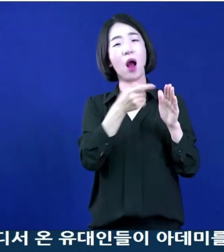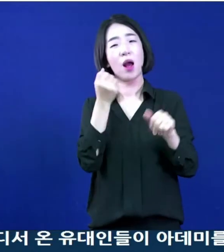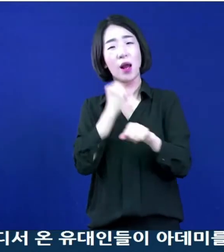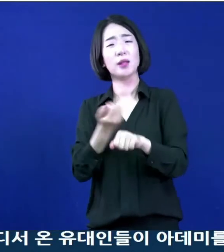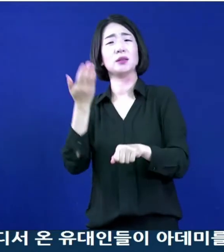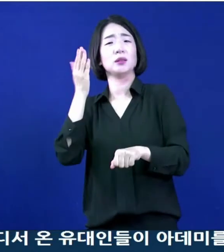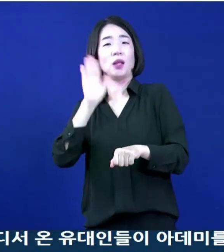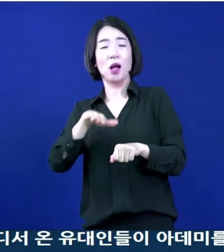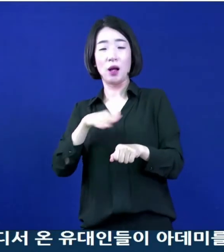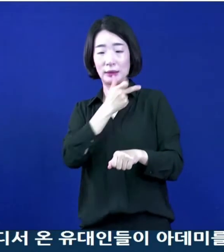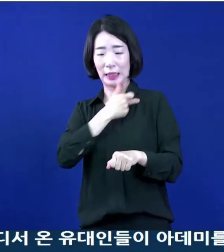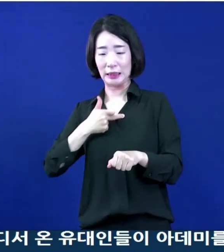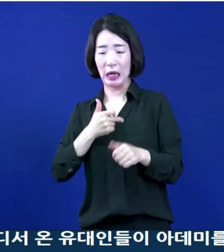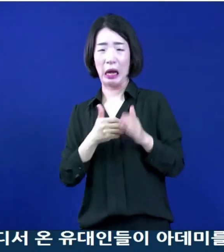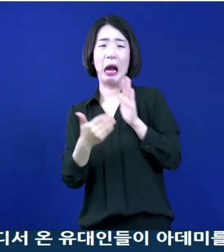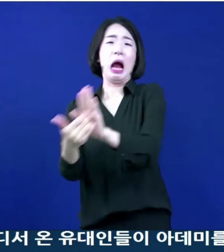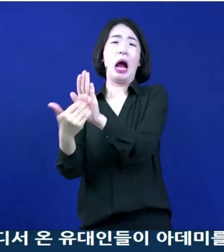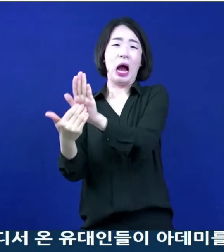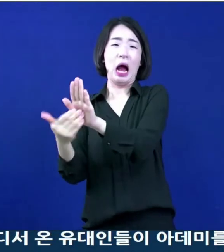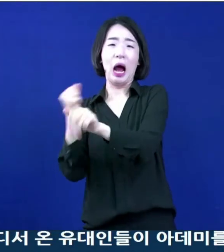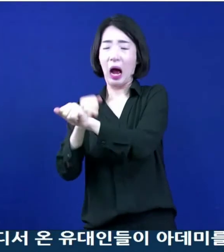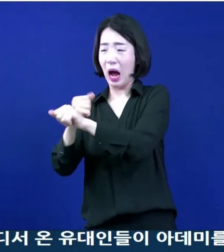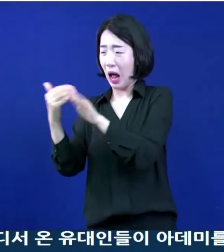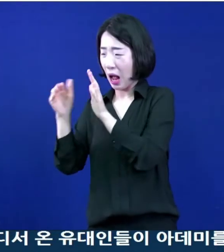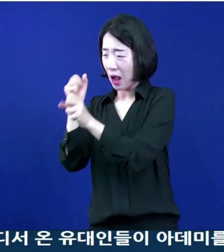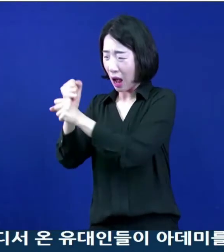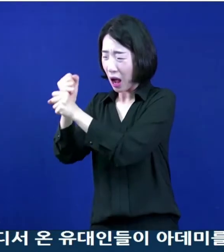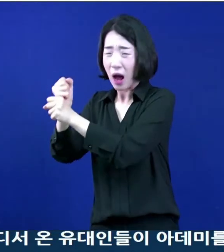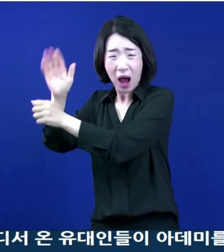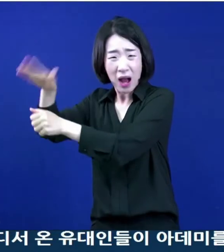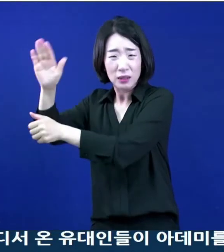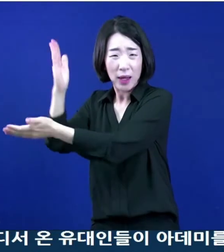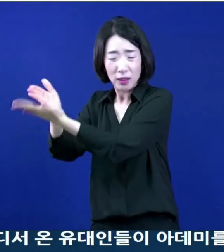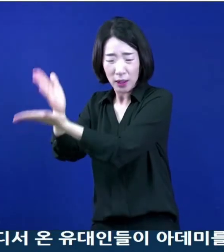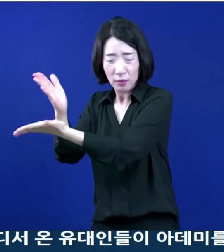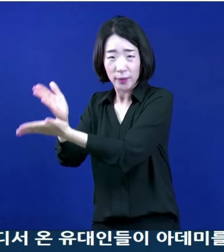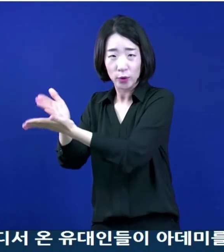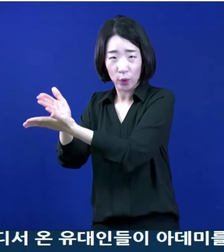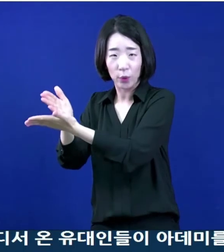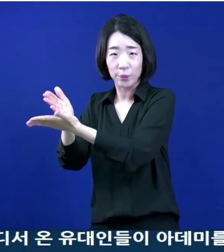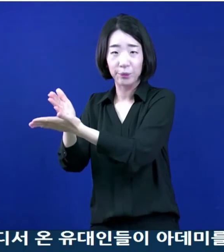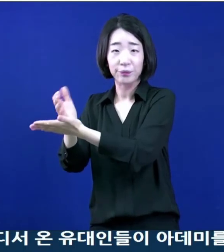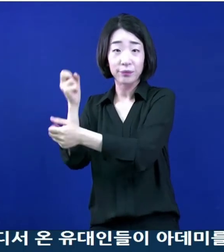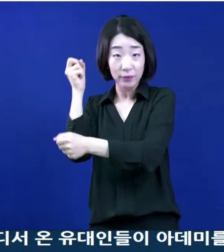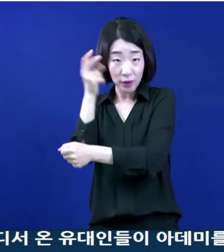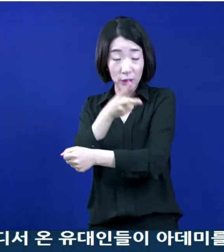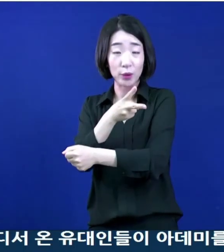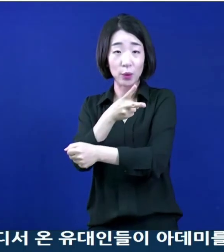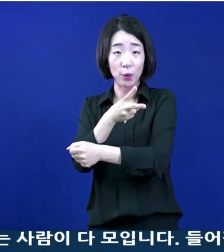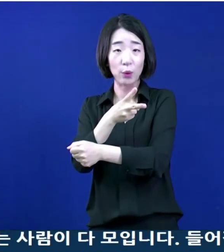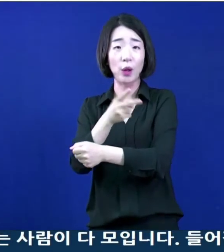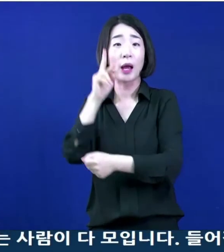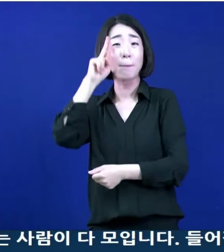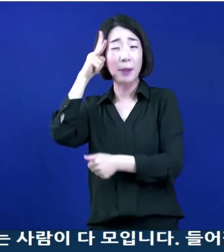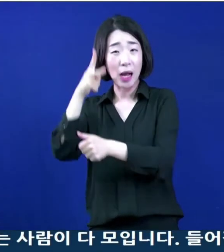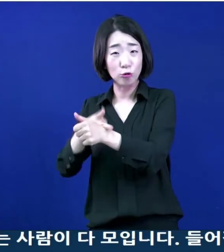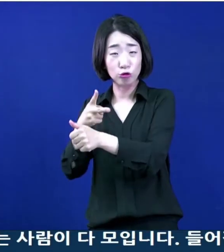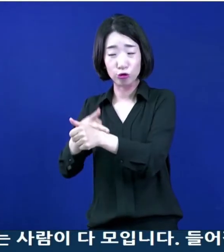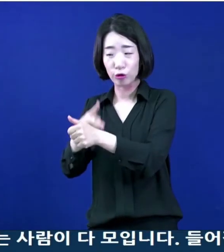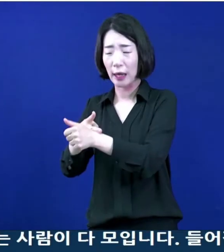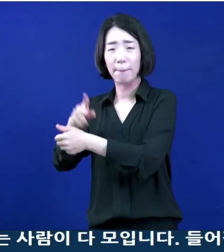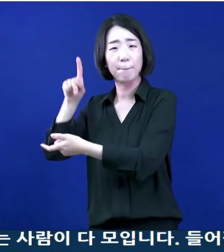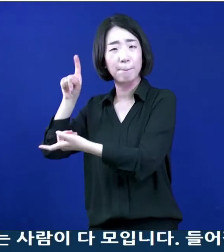말려요. 그래서 들어갈 수가 없었고 또 아시아의 관원 중 바울이 어떻게 사귀어온 것 같아. 바울 편이 되는